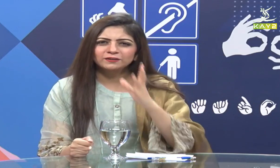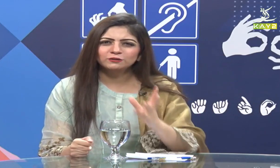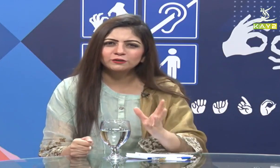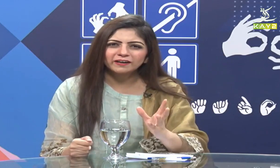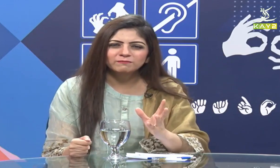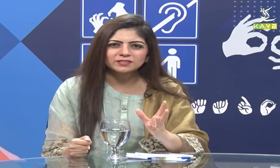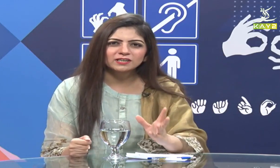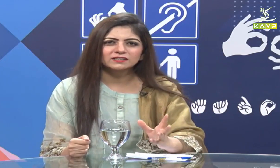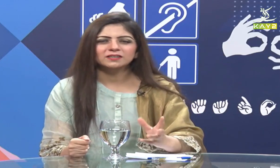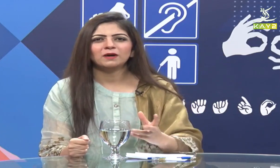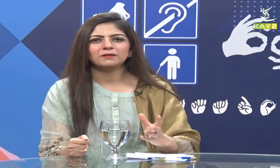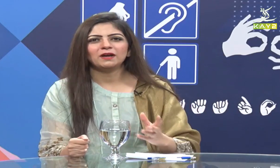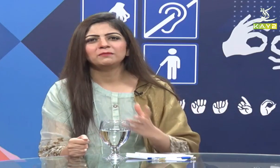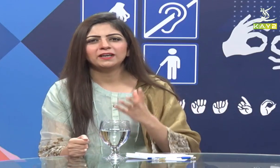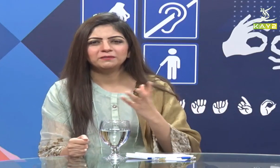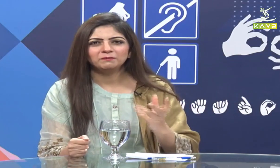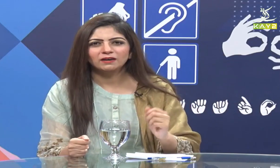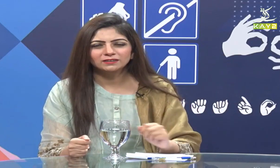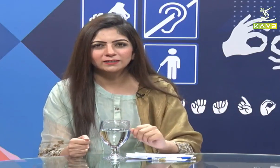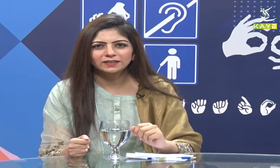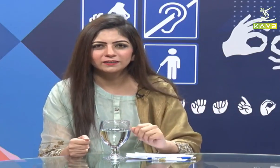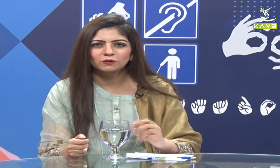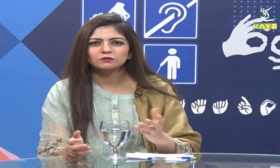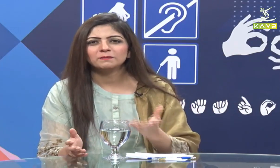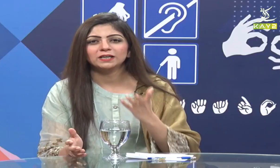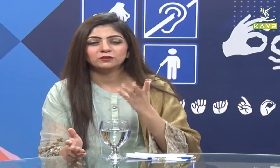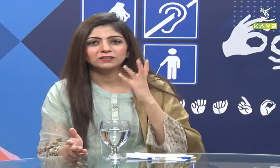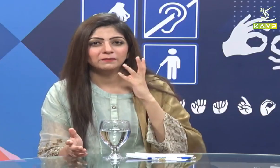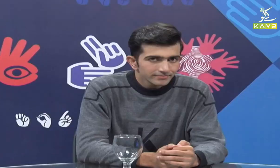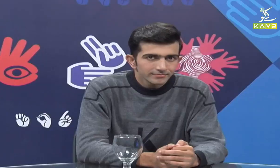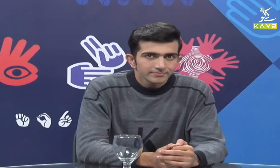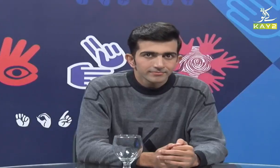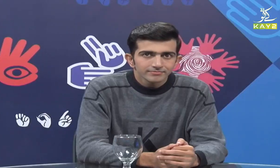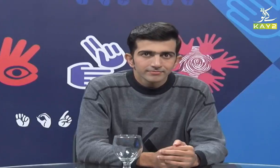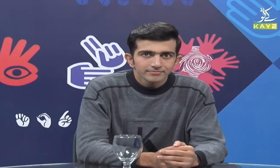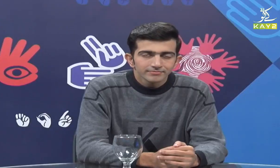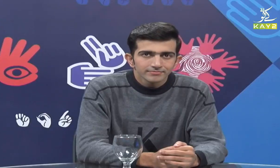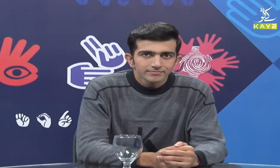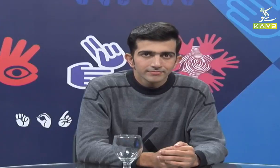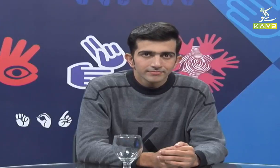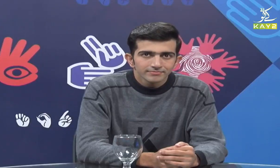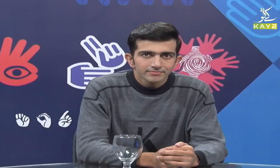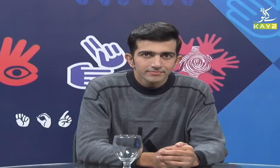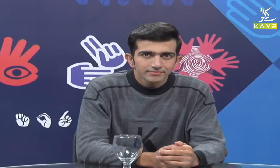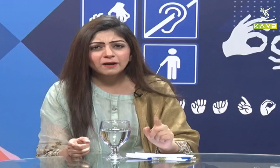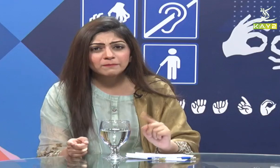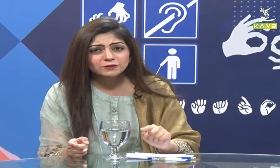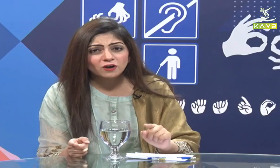तो डेफ बच्चा जिसके बारे में हम टैलेंट पे बात करते ही रहते हैं, और उससे पहले थोड़ी देर पहले साइन लैंग्वेज इंटरप्रेटर की बात हुई थी। लेकिन अभी जो